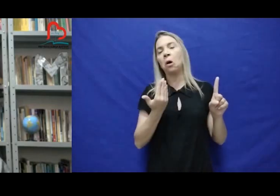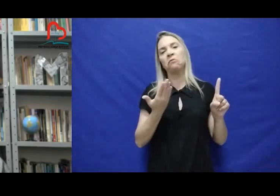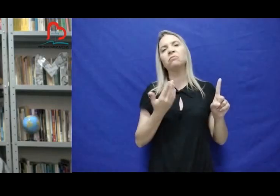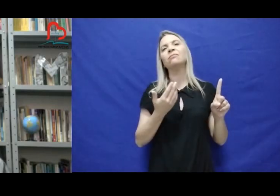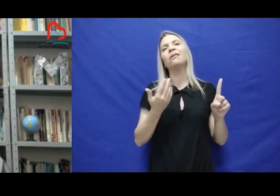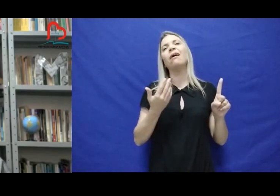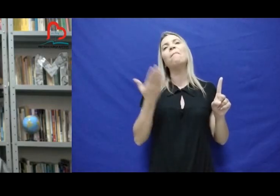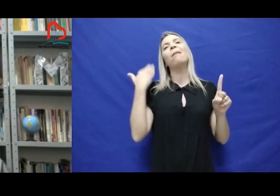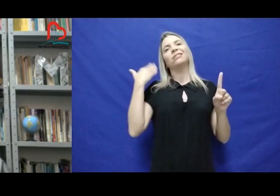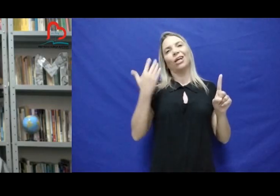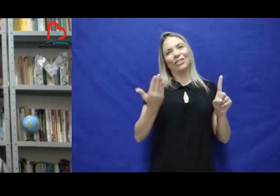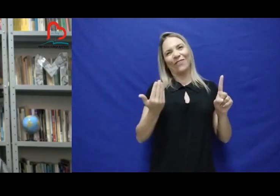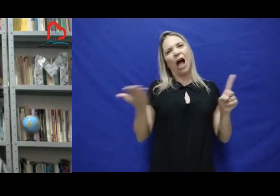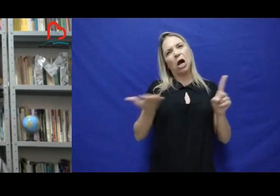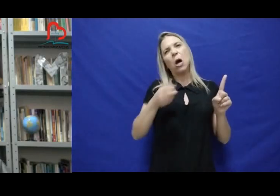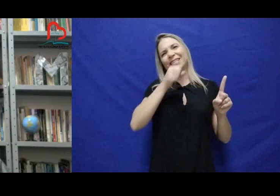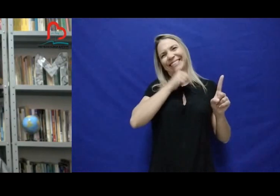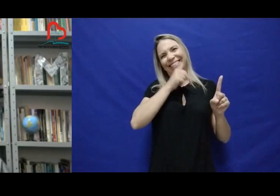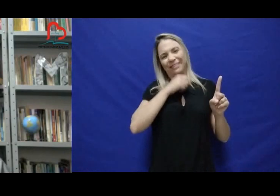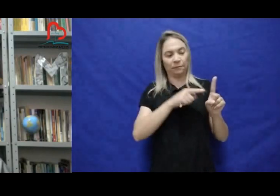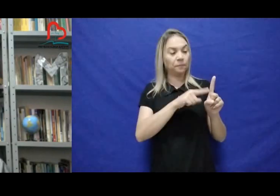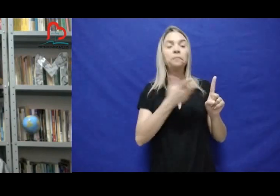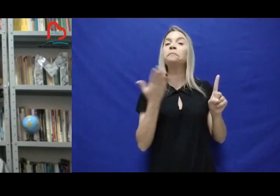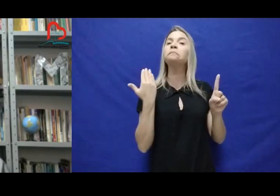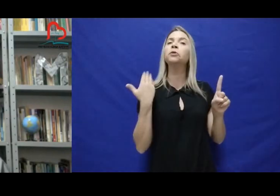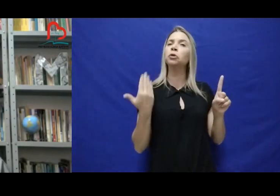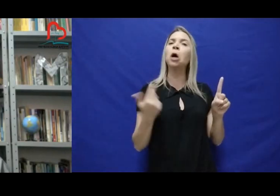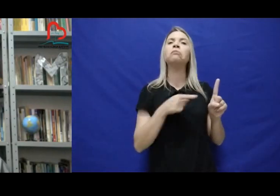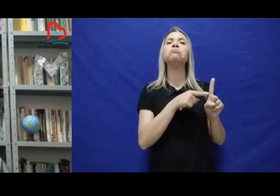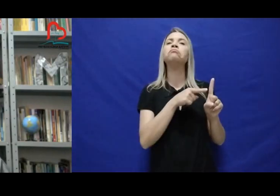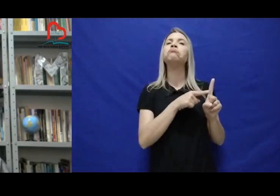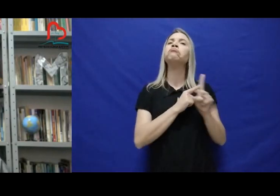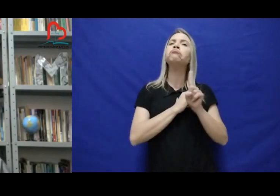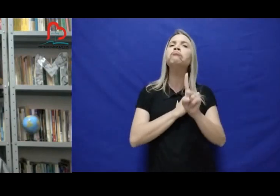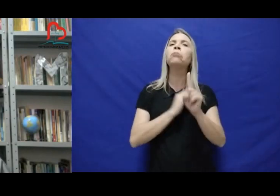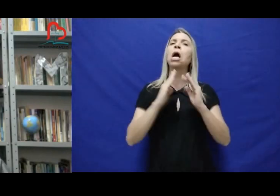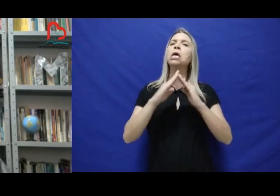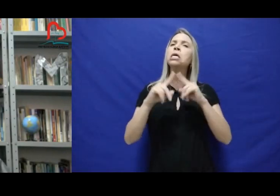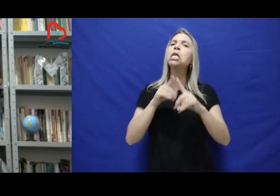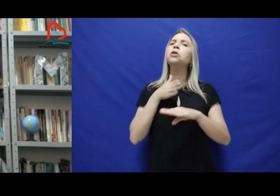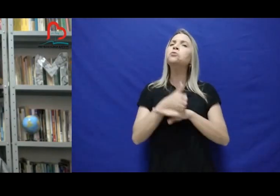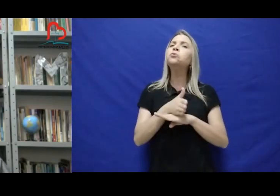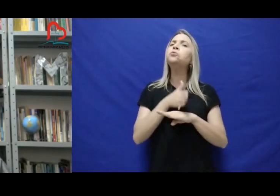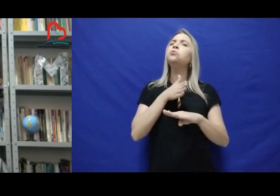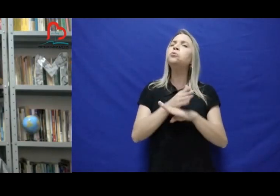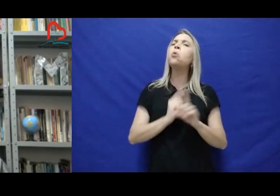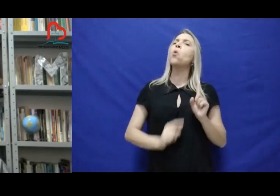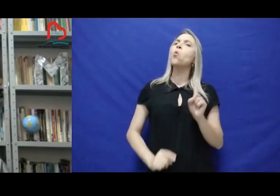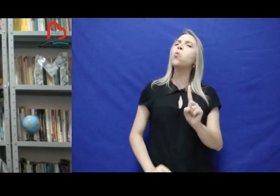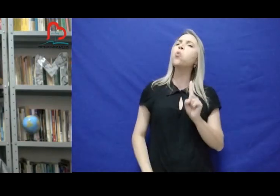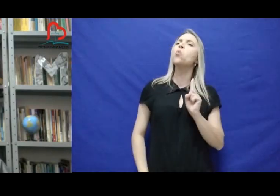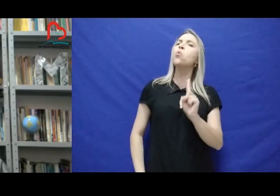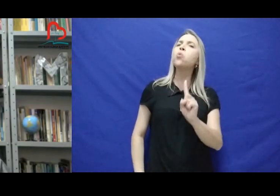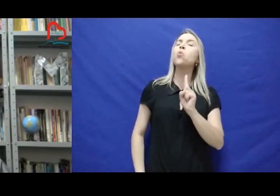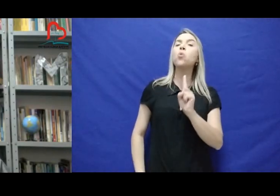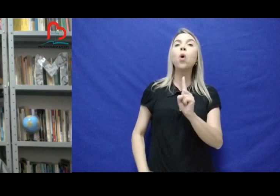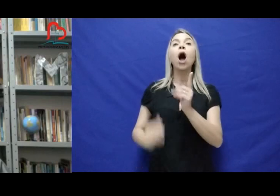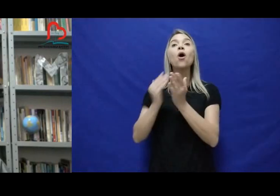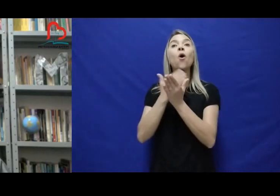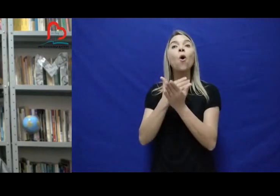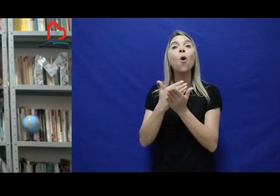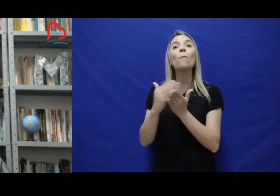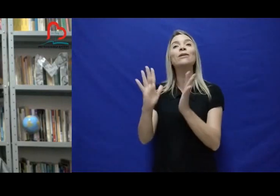sua juventude, hoje ele não é mais jovem, ele passou a frequentar a Igreja de